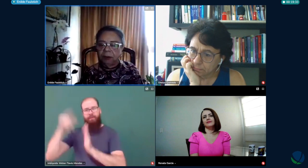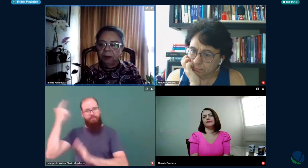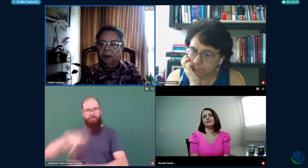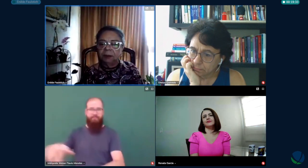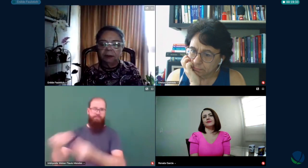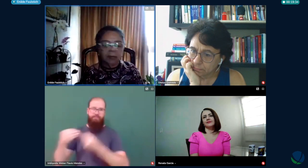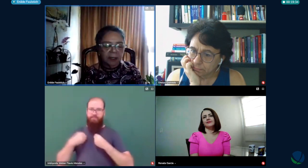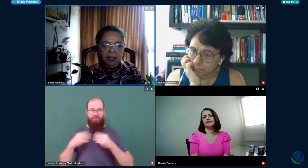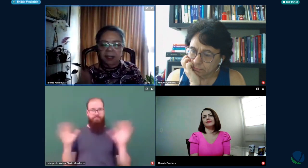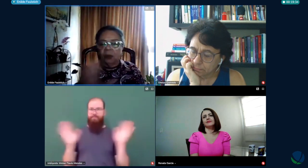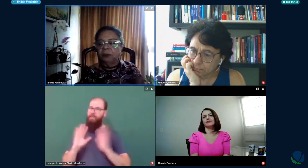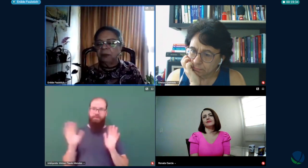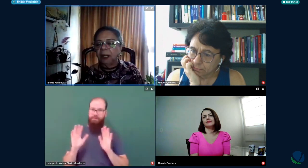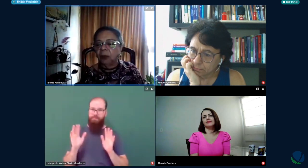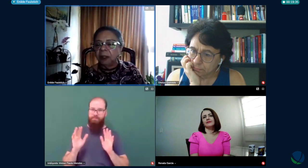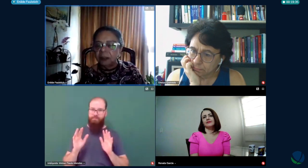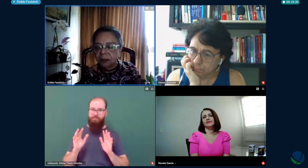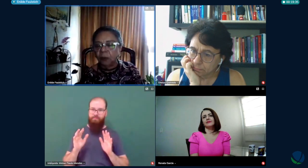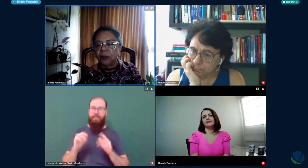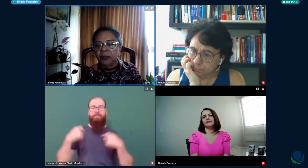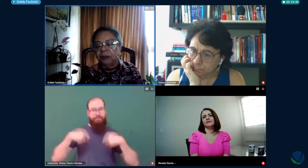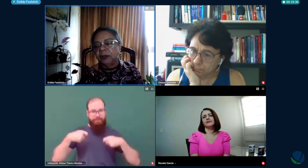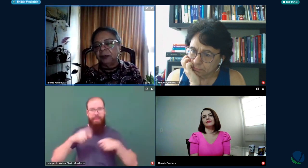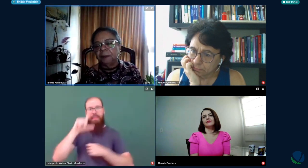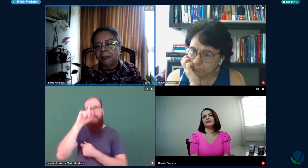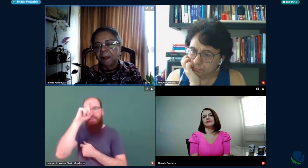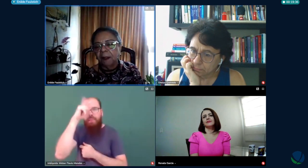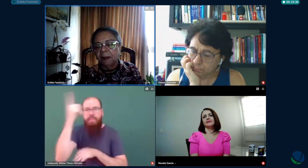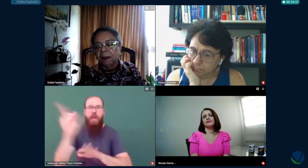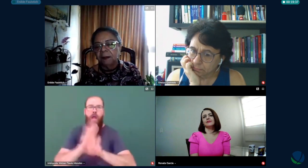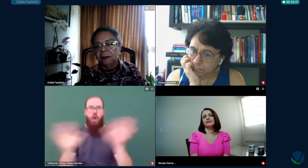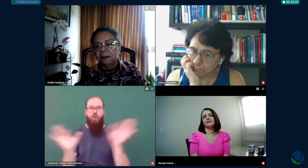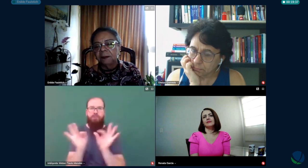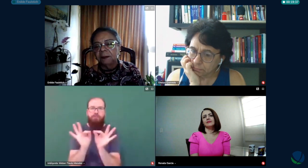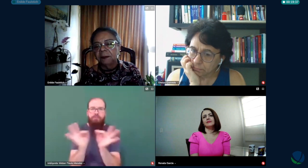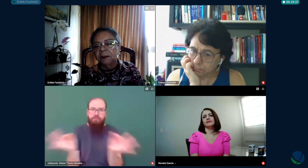nenhum. Vai sair como, agora sim, como vocês viram.